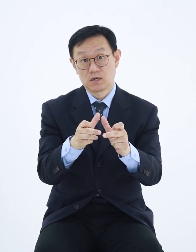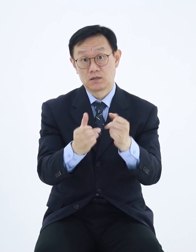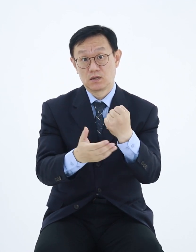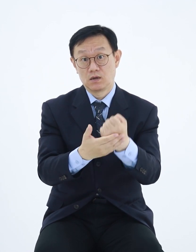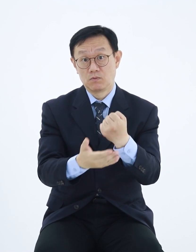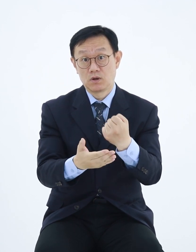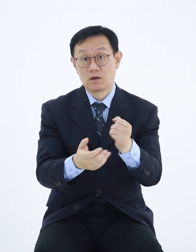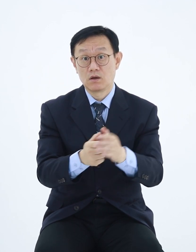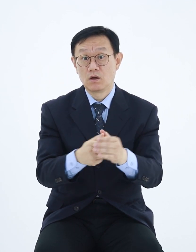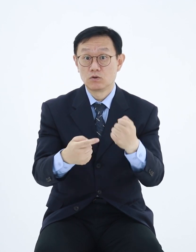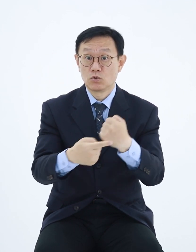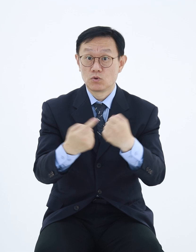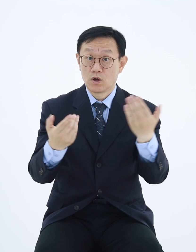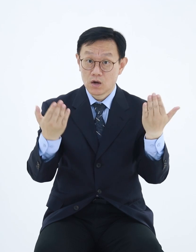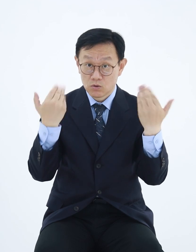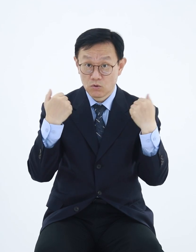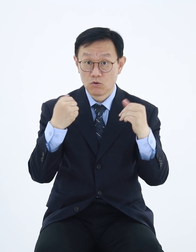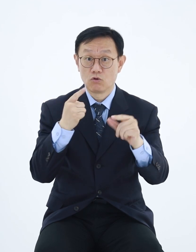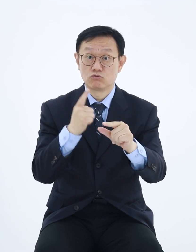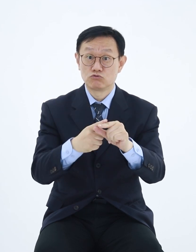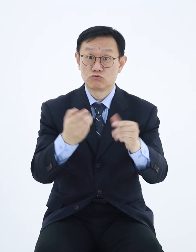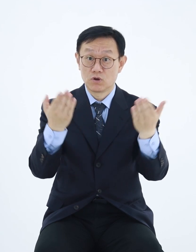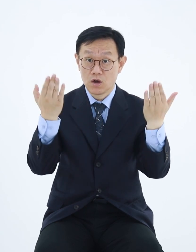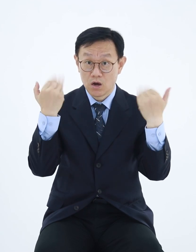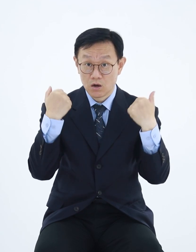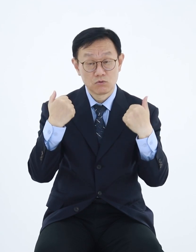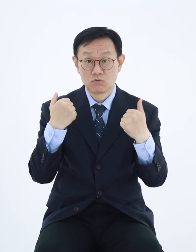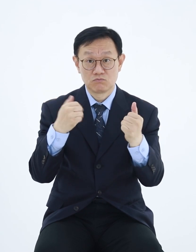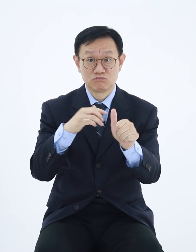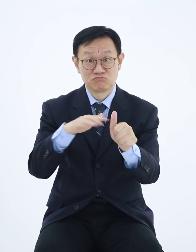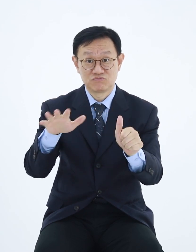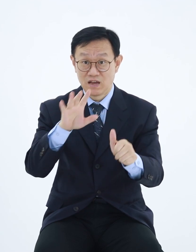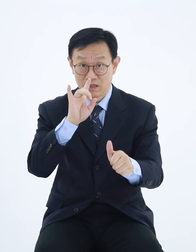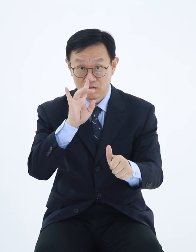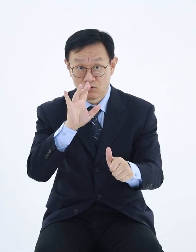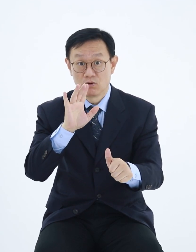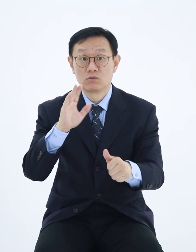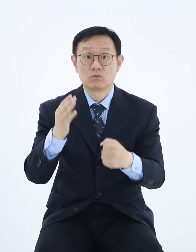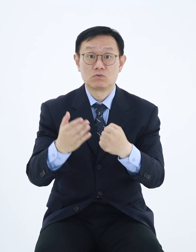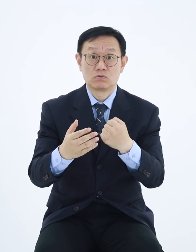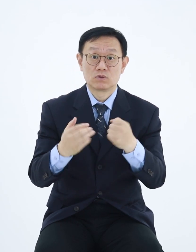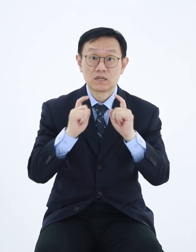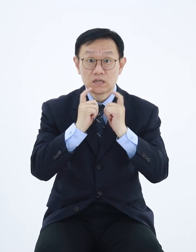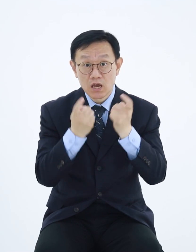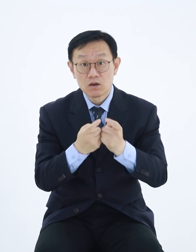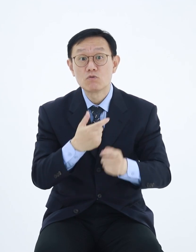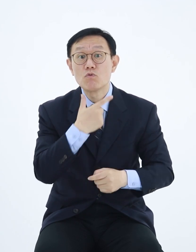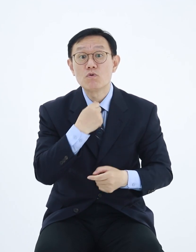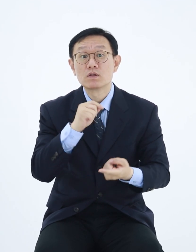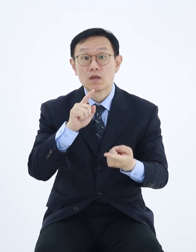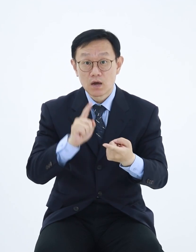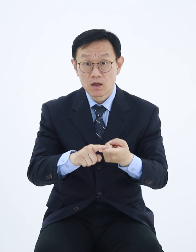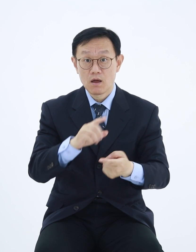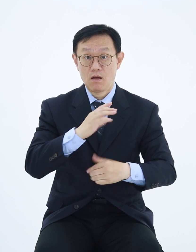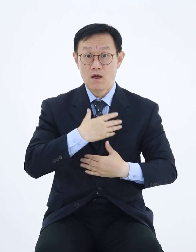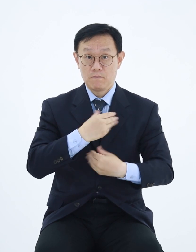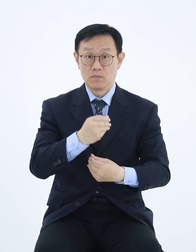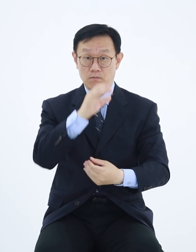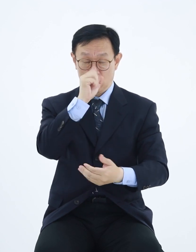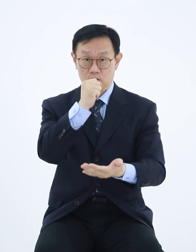무상의 의무 초등교육이나 중등교육에서 배제되지 않아야 하며 개인의 요구에 의한 합리적인 편의가 제공되어야